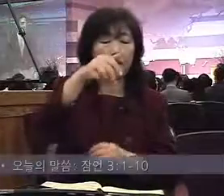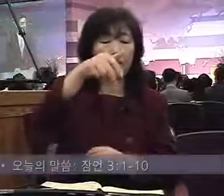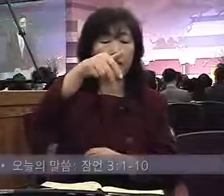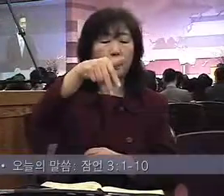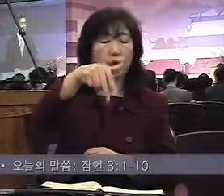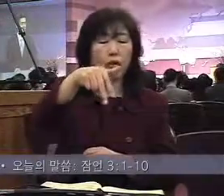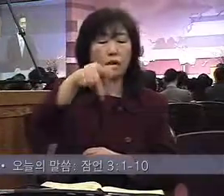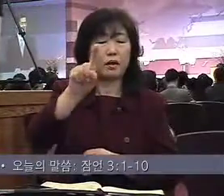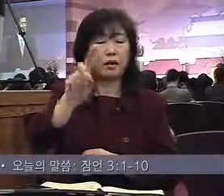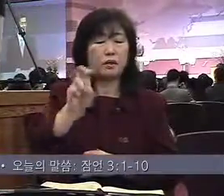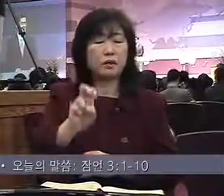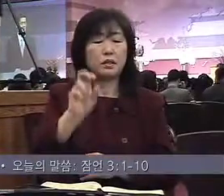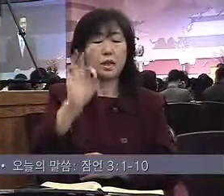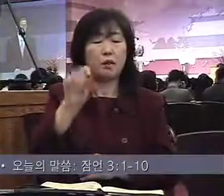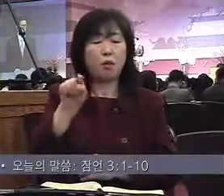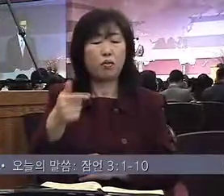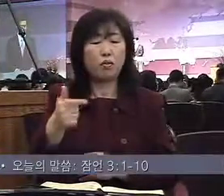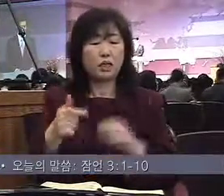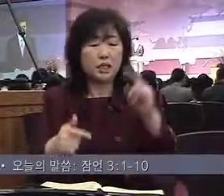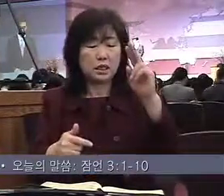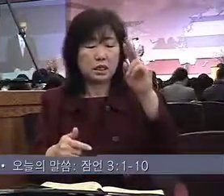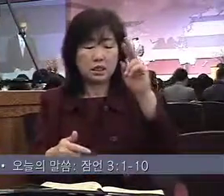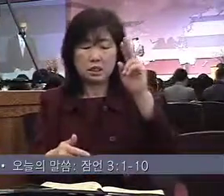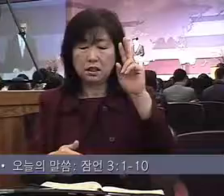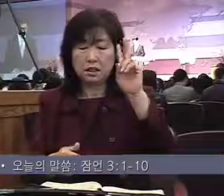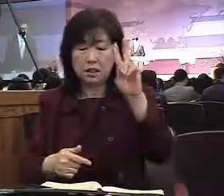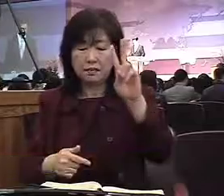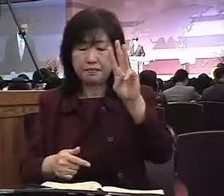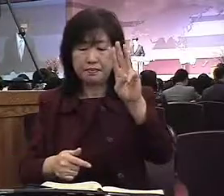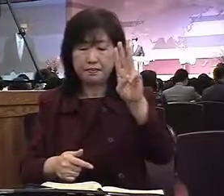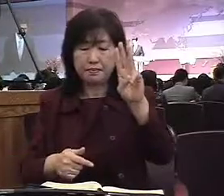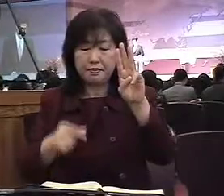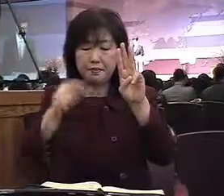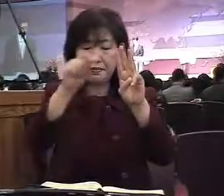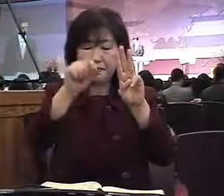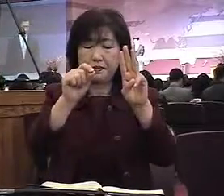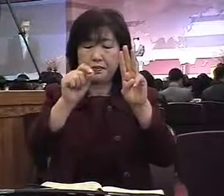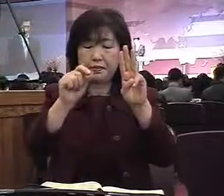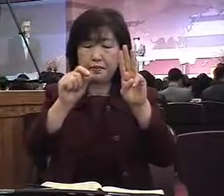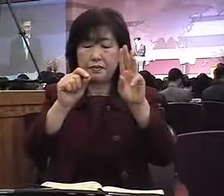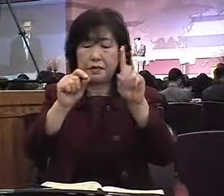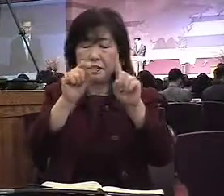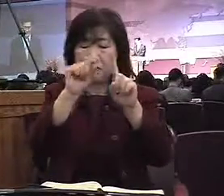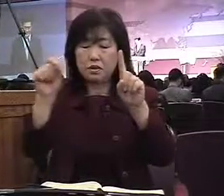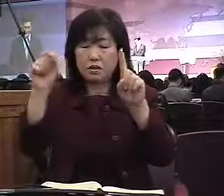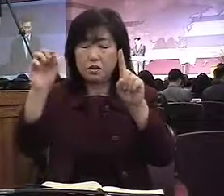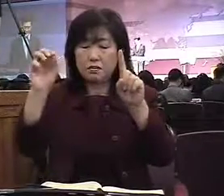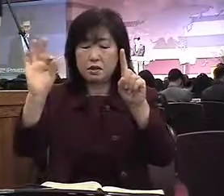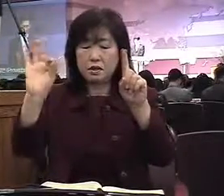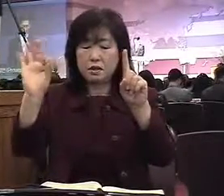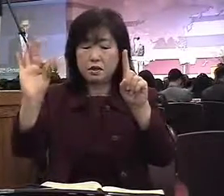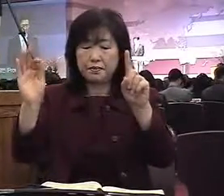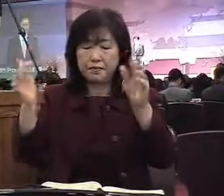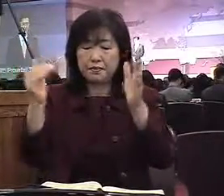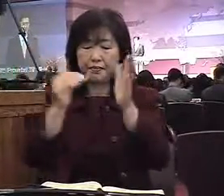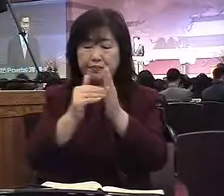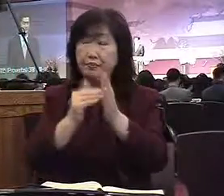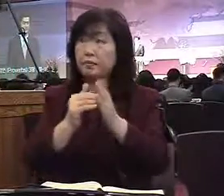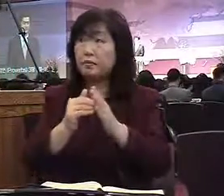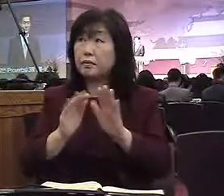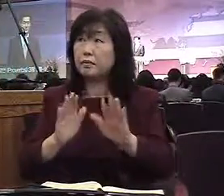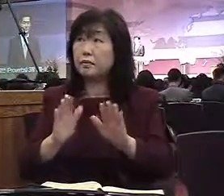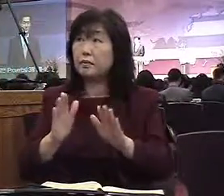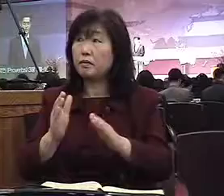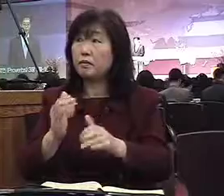하나님께서 오늘 우리에게 주시는 말씀은 잠언입니다. 잠언 3장 1절에서 10절의 말씀입니다. 제가